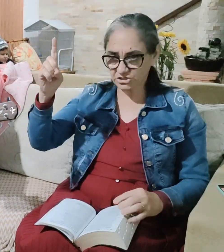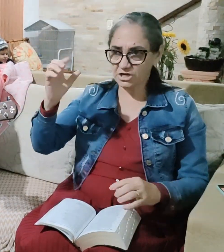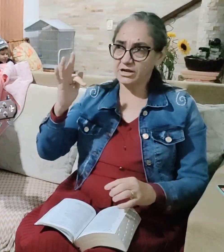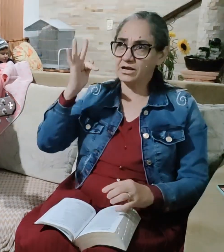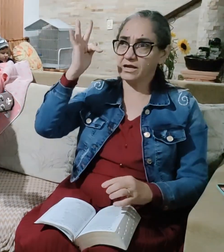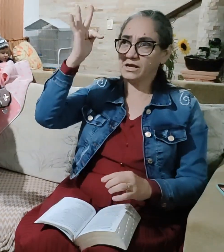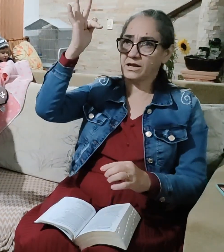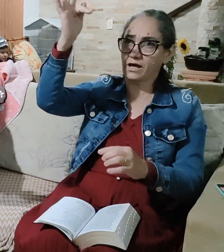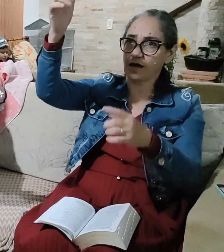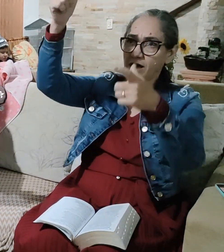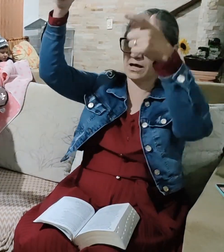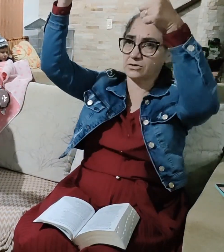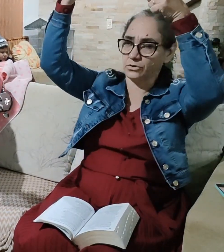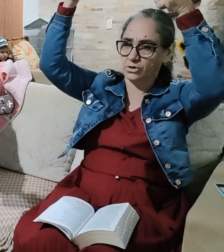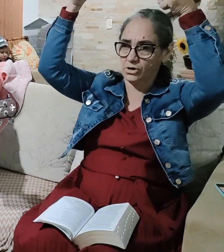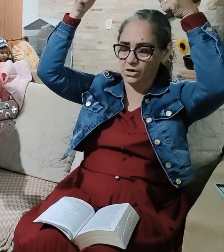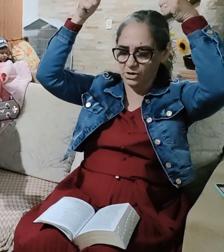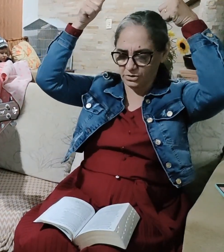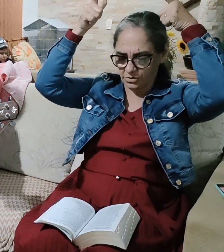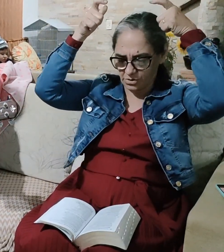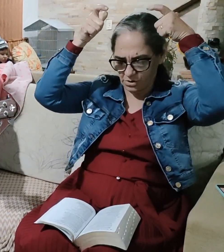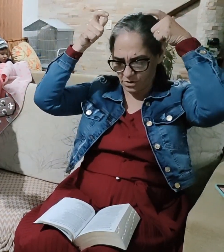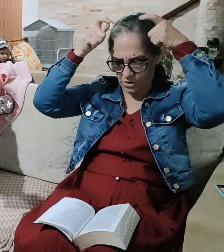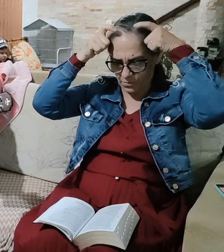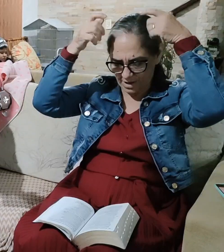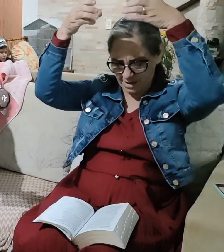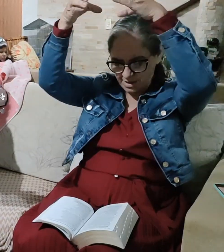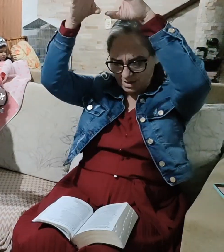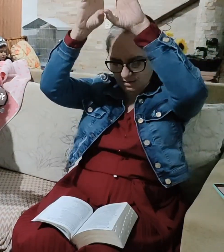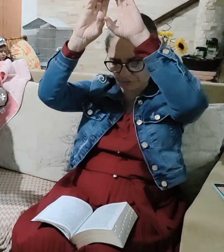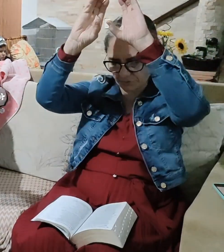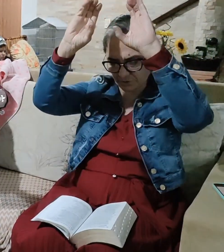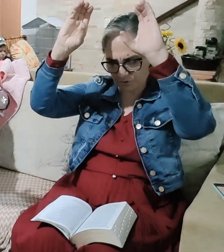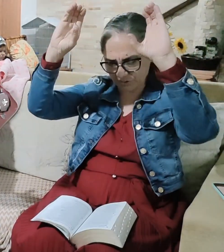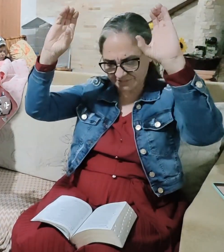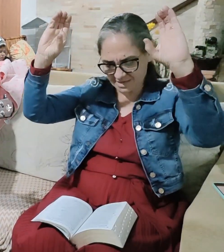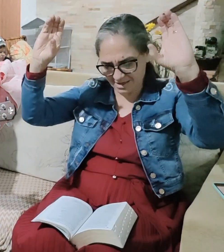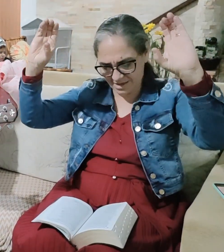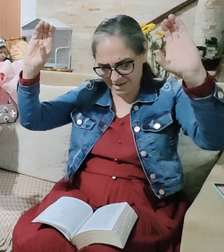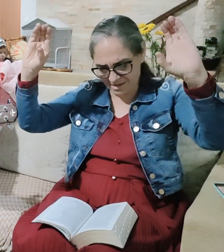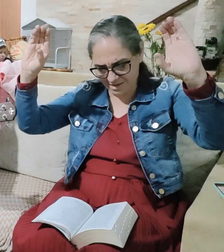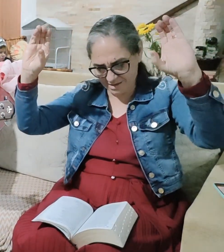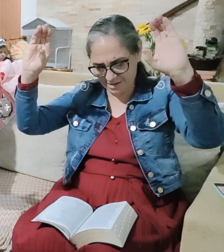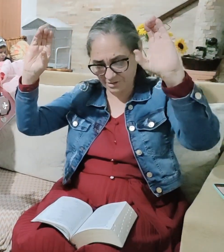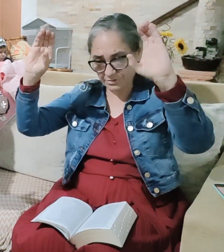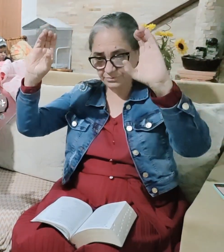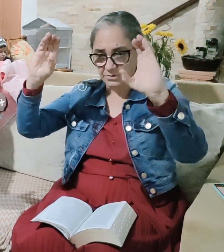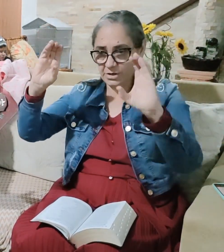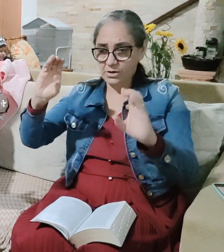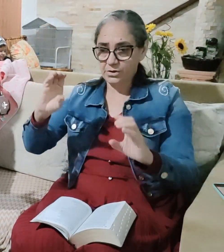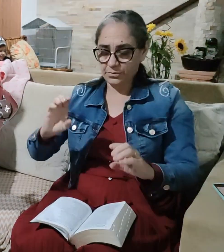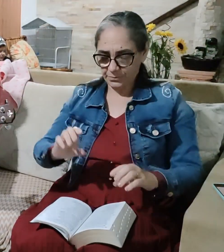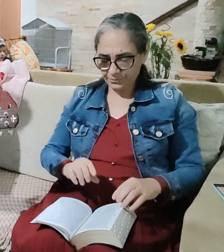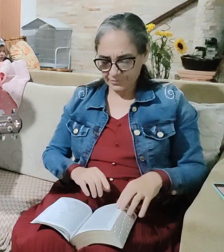Exigir a coroa do céu.